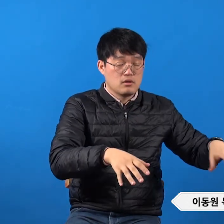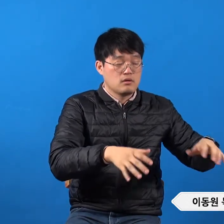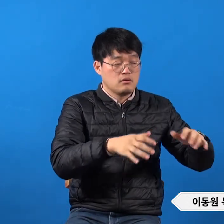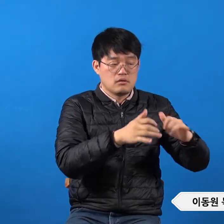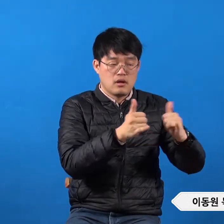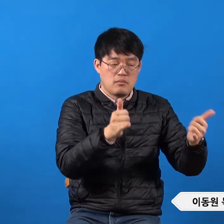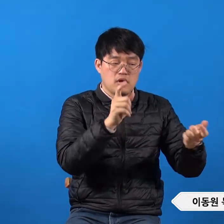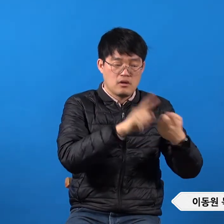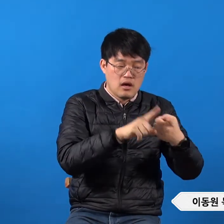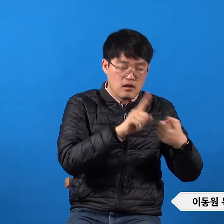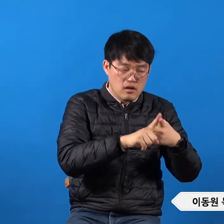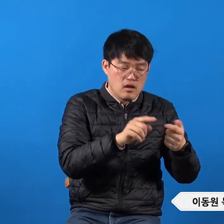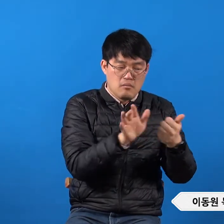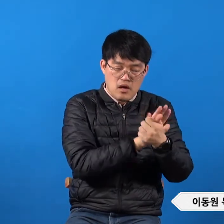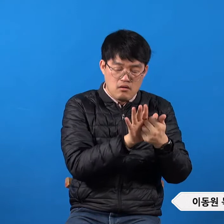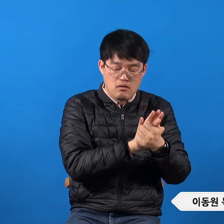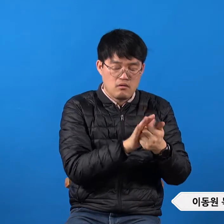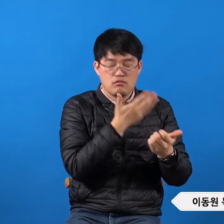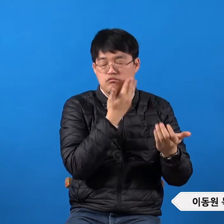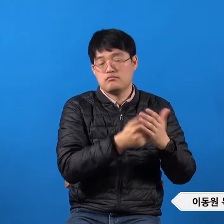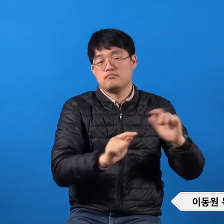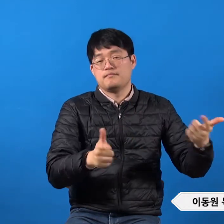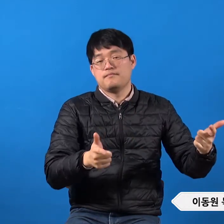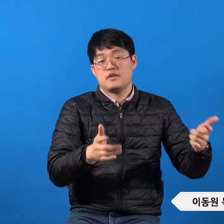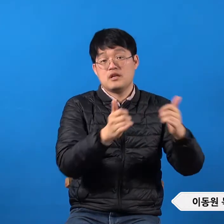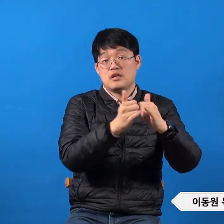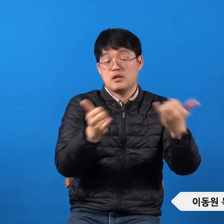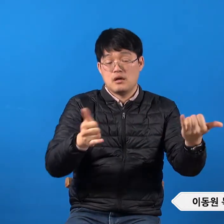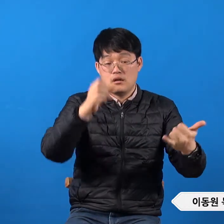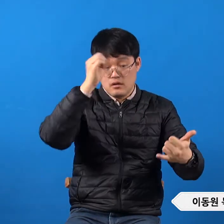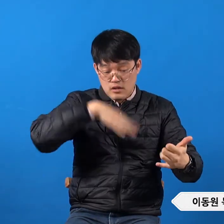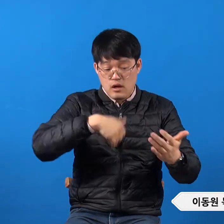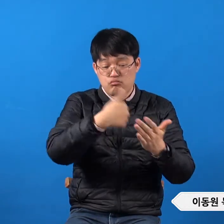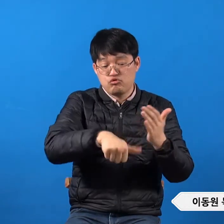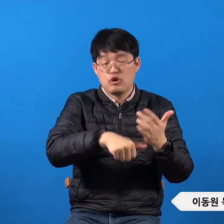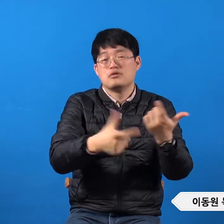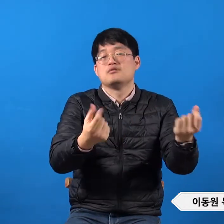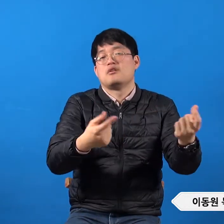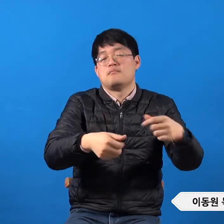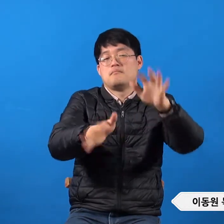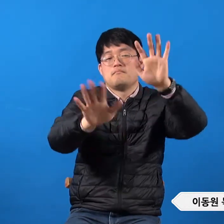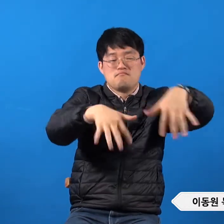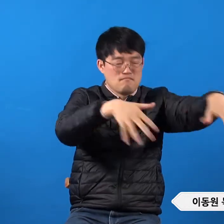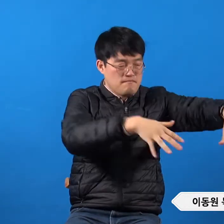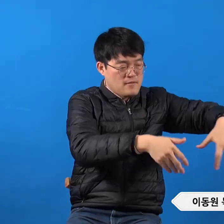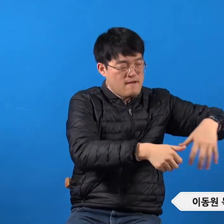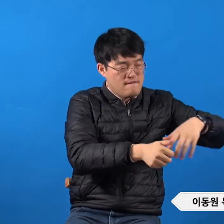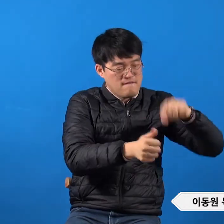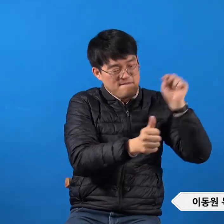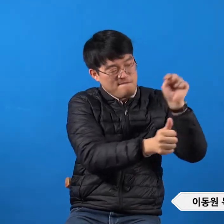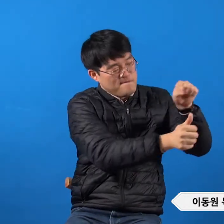정의, 이것은 전혀 중요하지 않았습니다. 인간의 도구화, 이게 착취의 본질이죠.